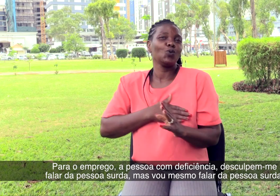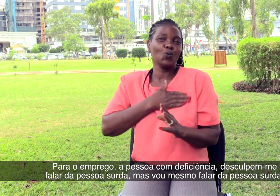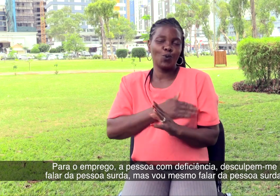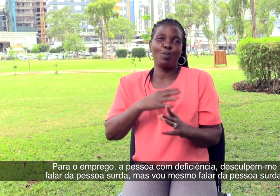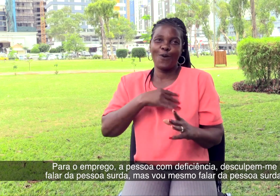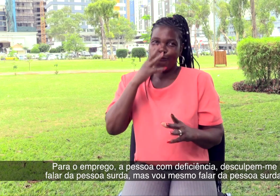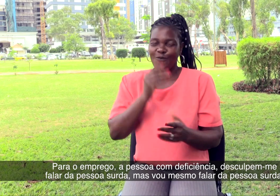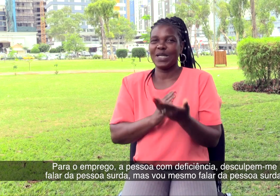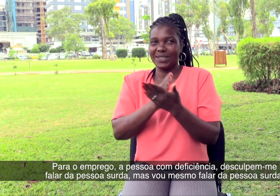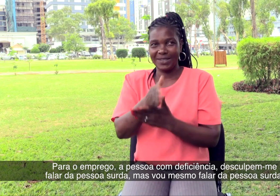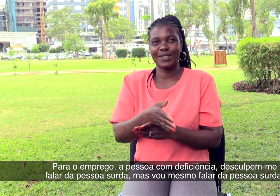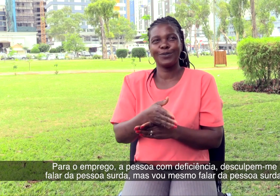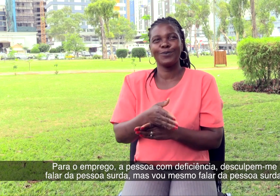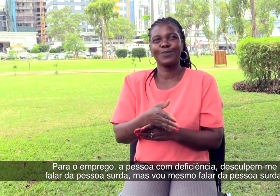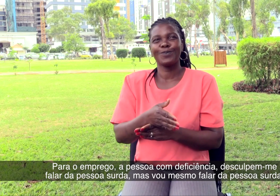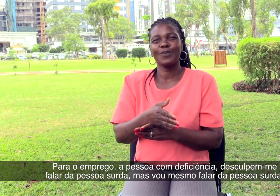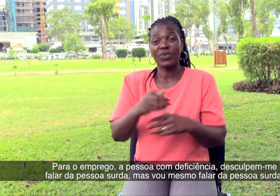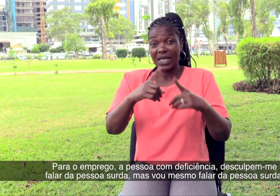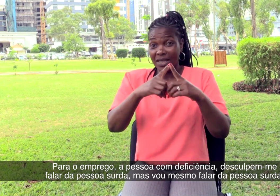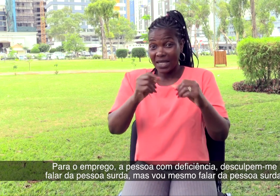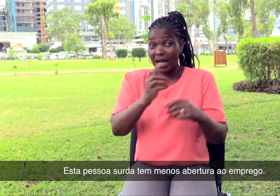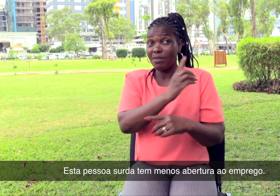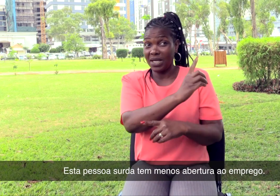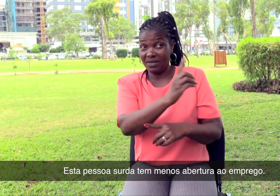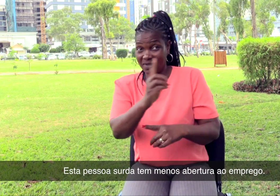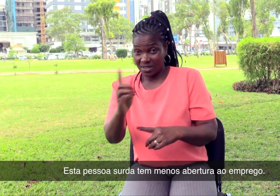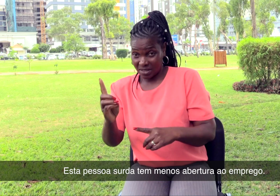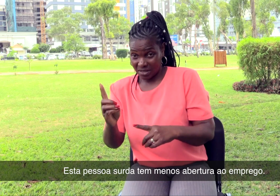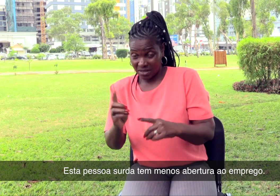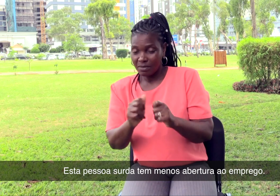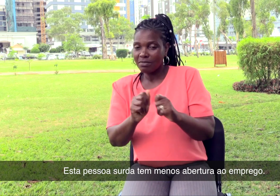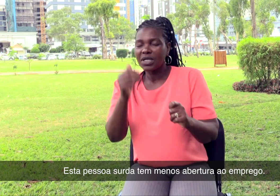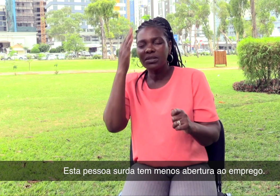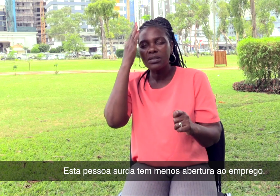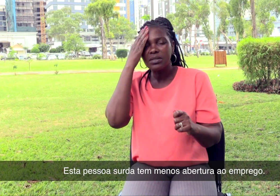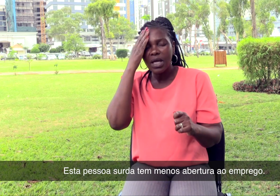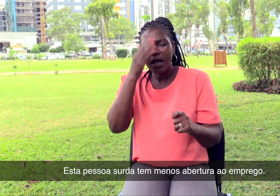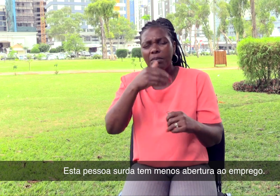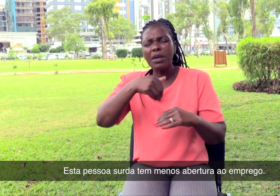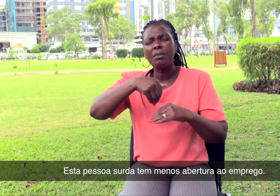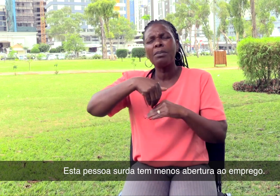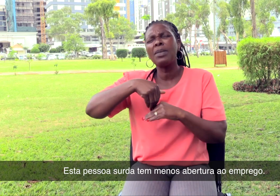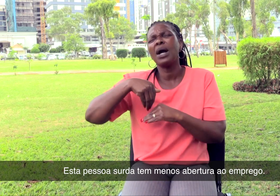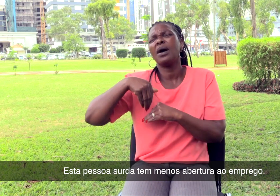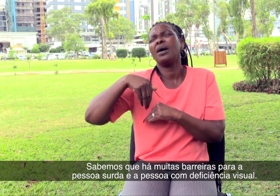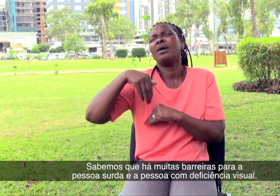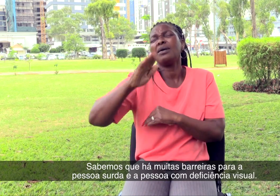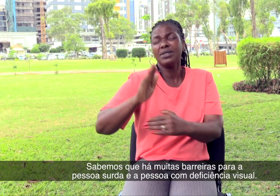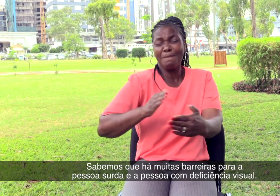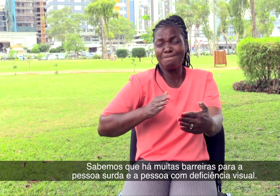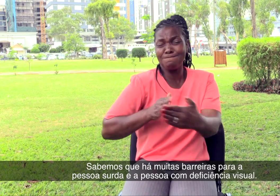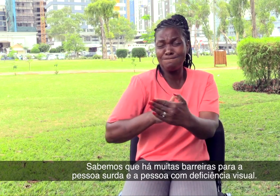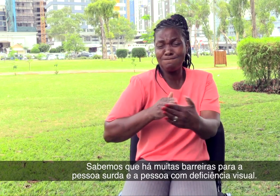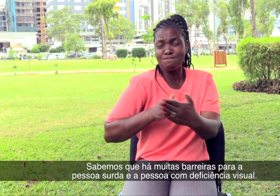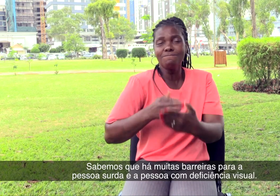mas pronto, para a pessoa surda, desculpe falar mesmo da pessoa surda, esta pessoa surda tem menos avanço para o emprego. Nós